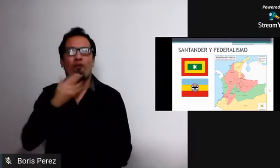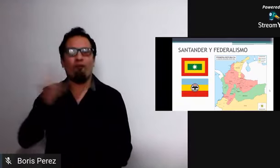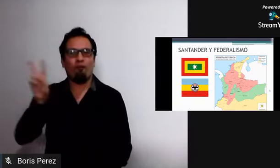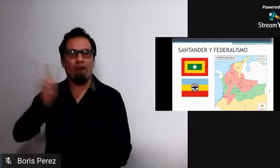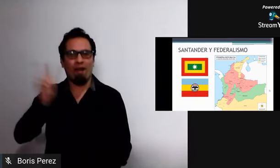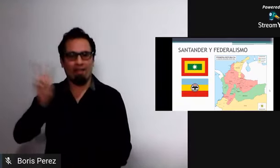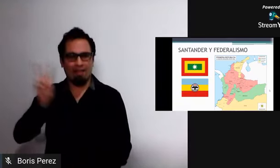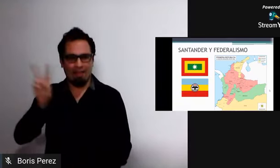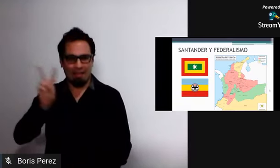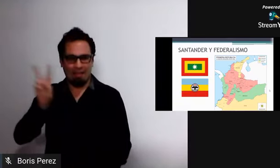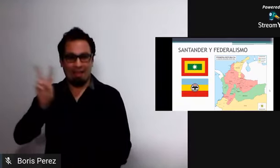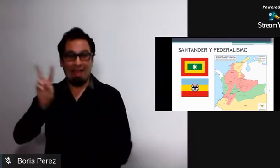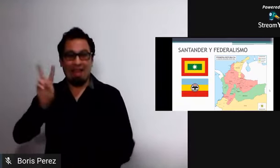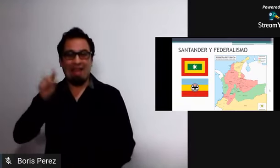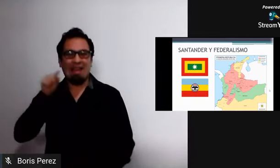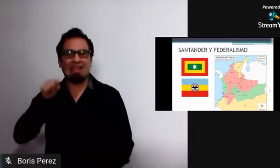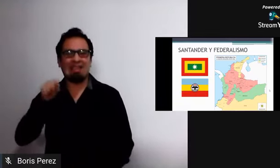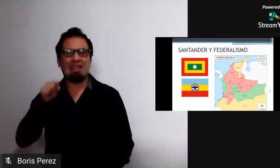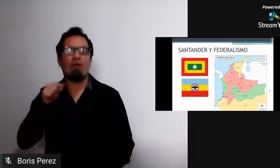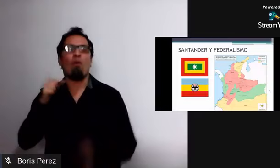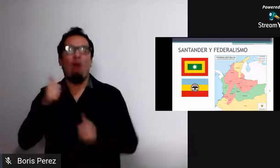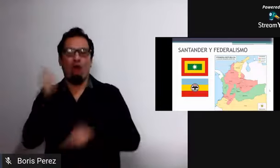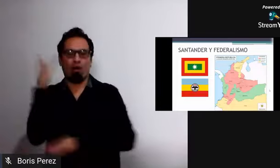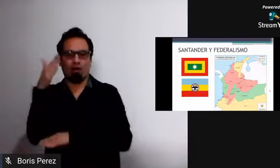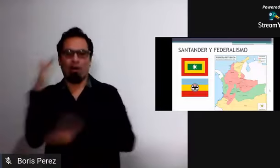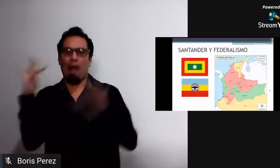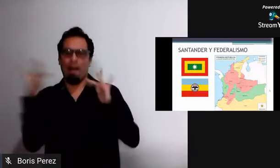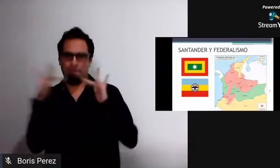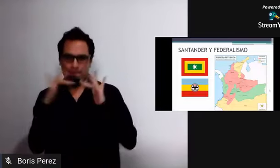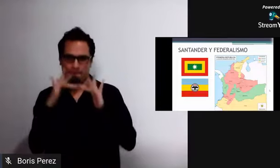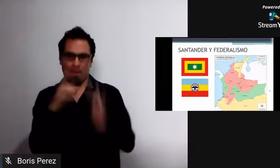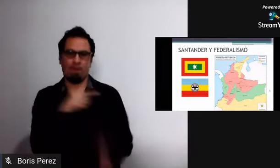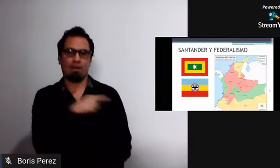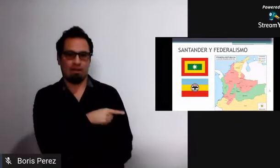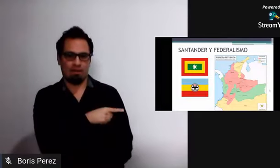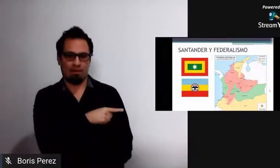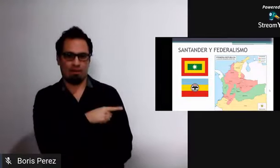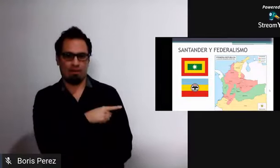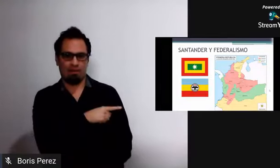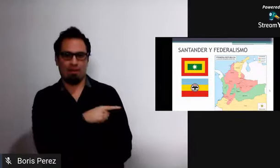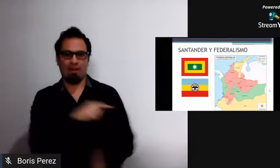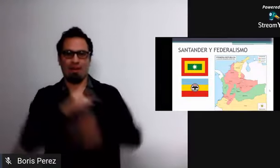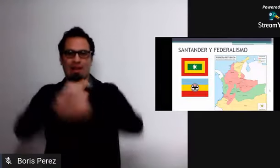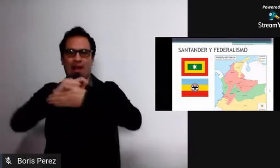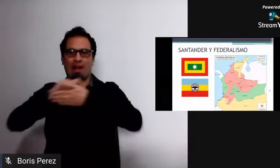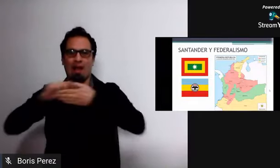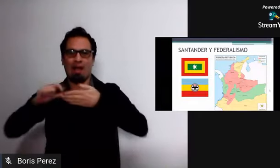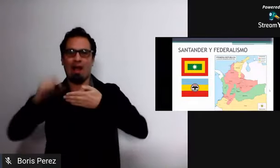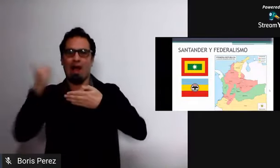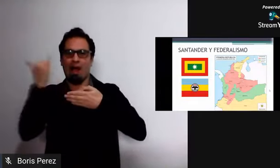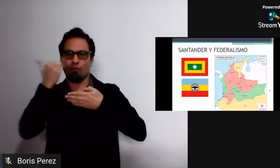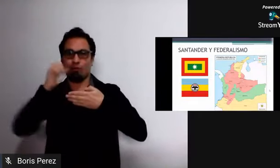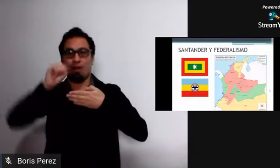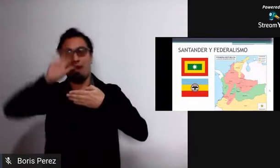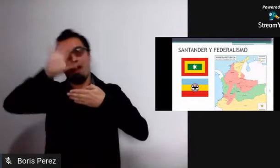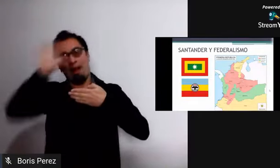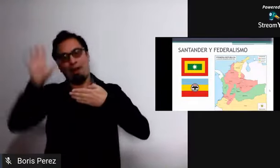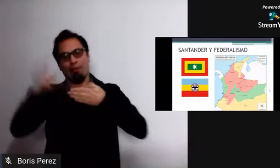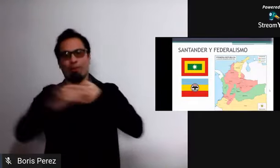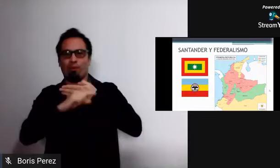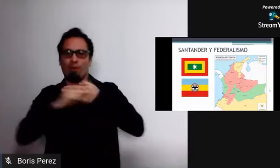una sola provincia. Ahora, en el mapa, la zona sombreada de color verde hace parte de